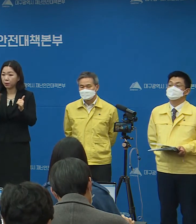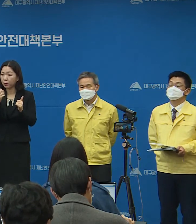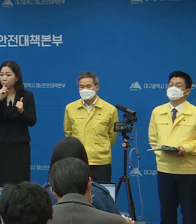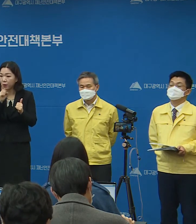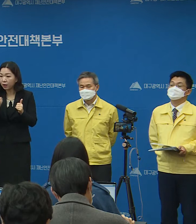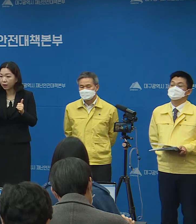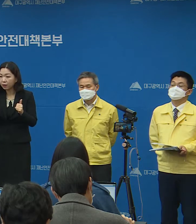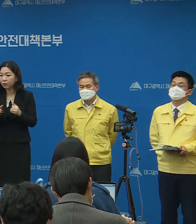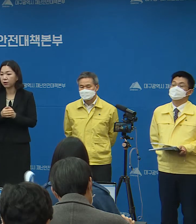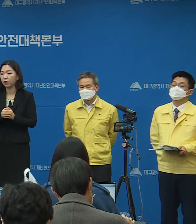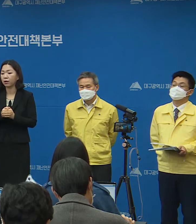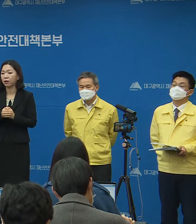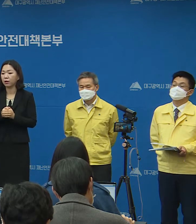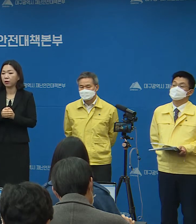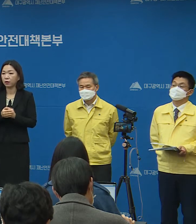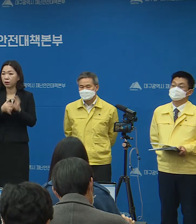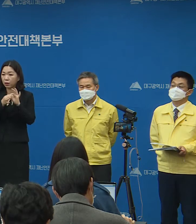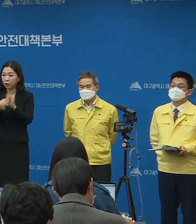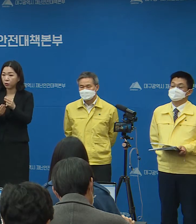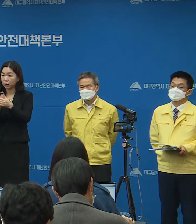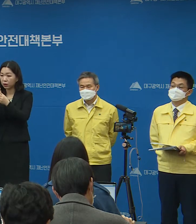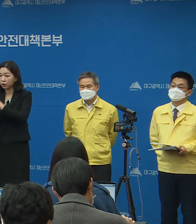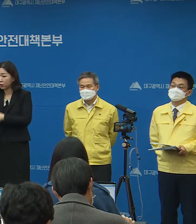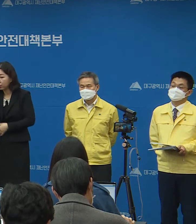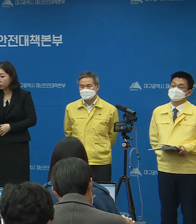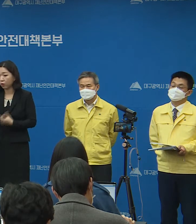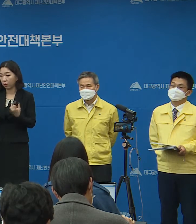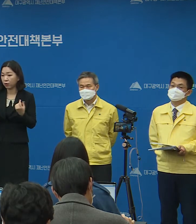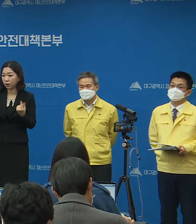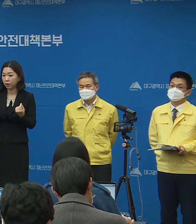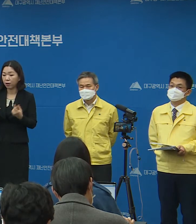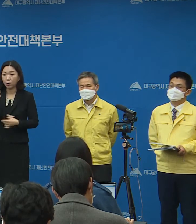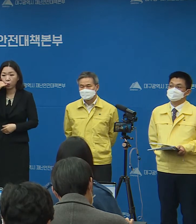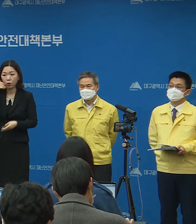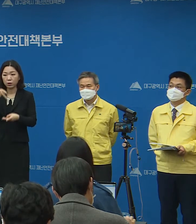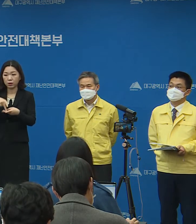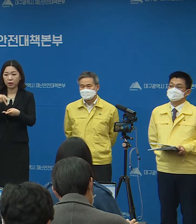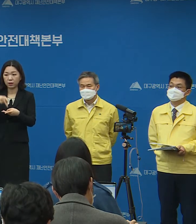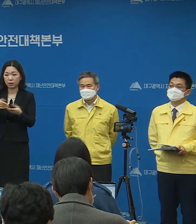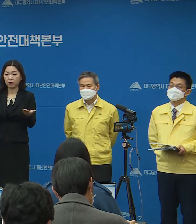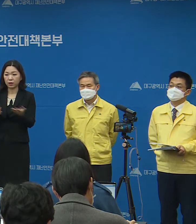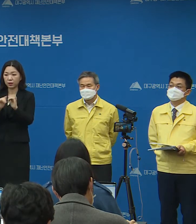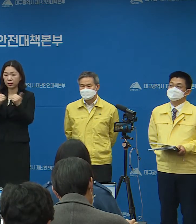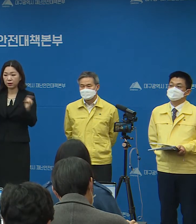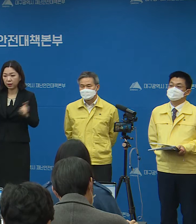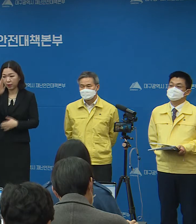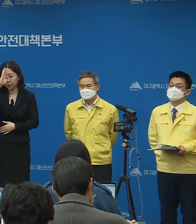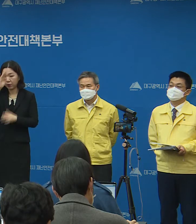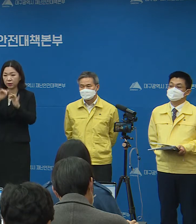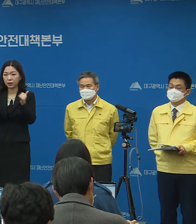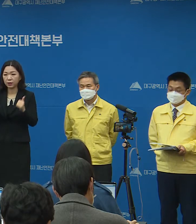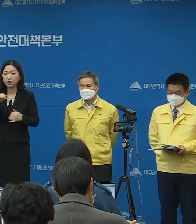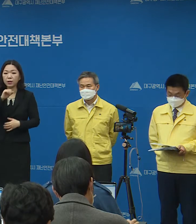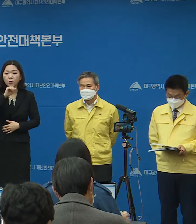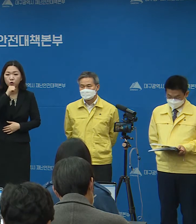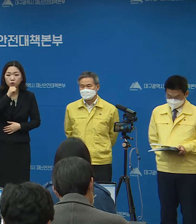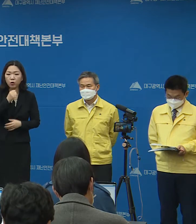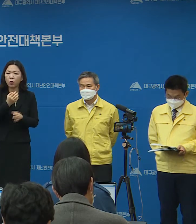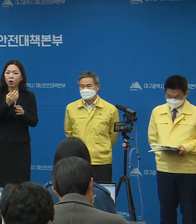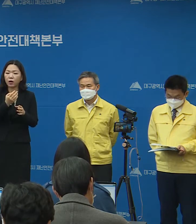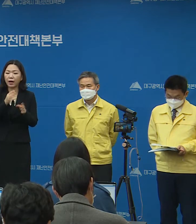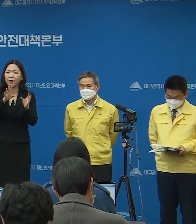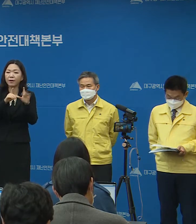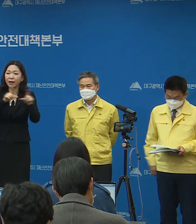확진 판정이 따랐던 걸로 알려지고 있습니다. 그래서 그 콜센터 종사자들의 확진자 발생일이 언제인지 설명을